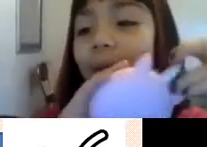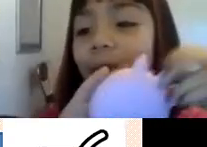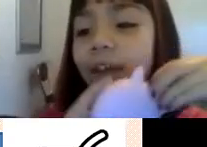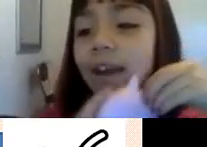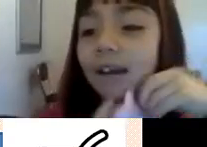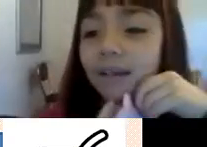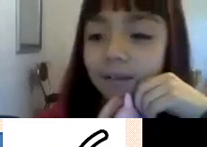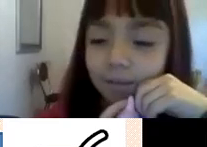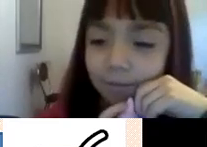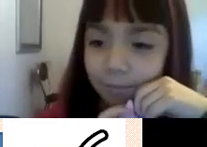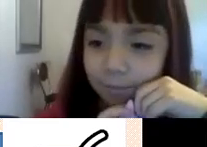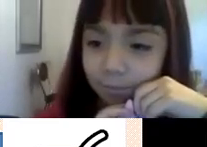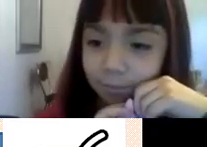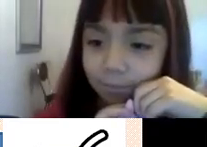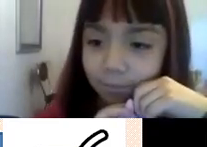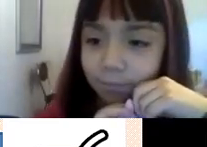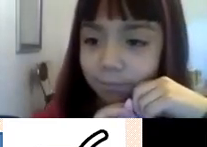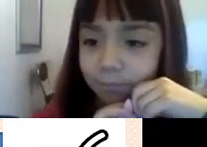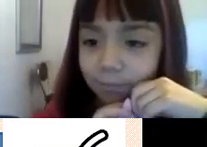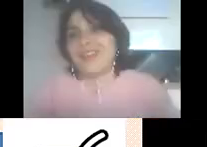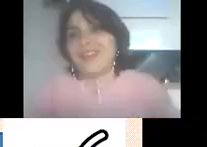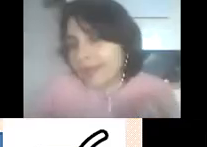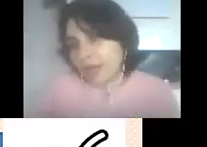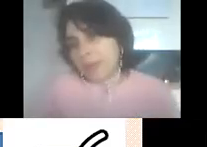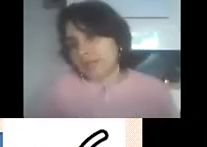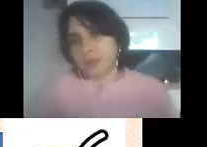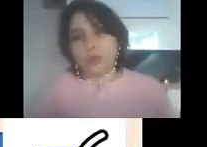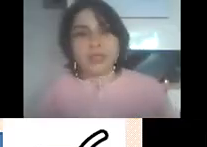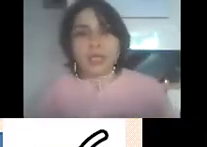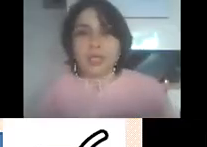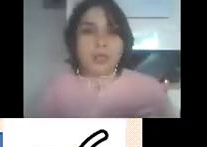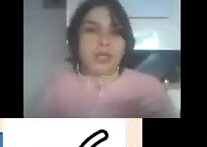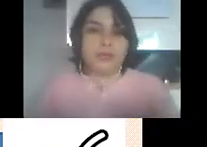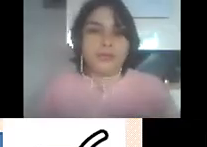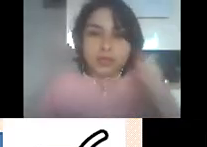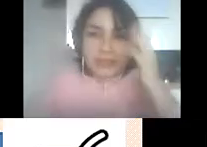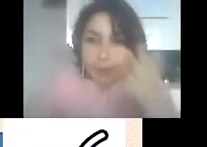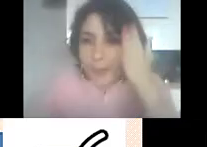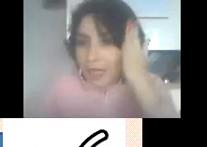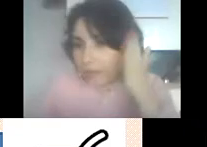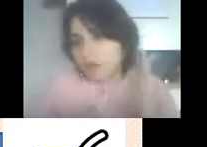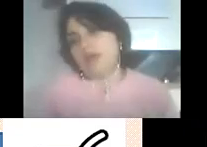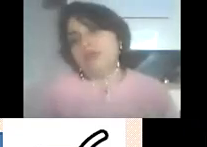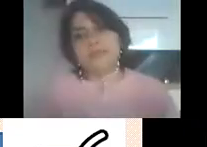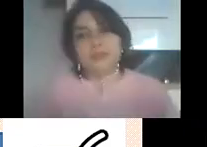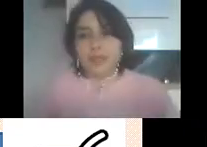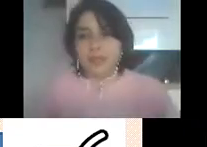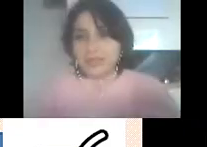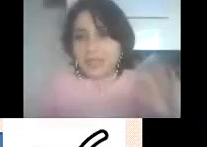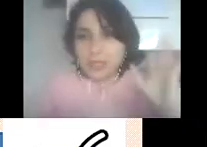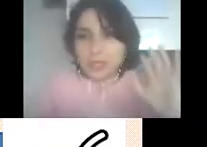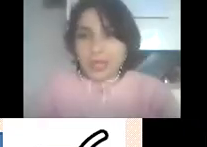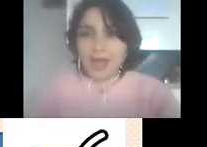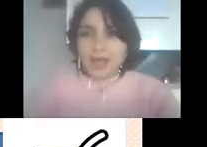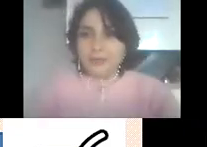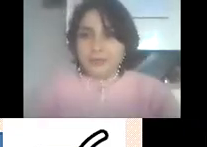como la madera. Y yo soy re buena para quebrar platos. Pregúntenme aquí en mi casa. Siempre quiebro algo.